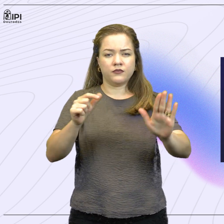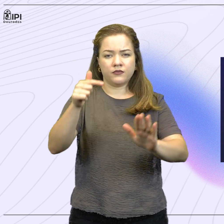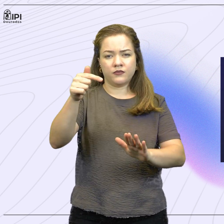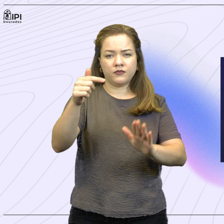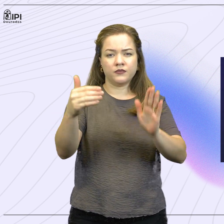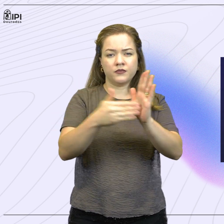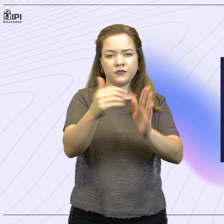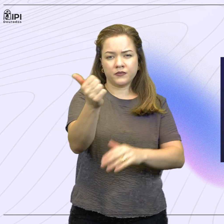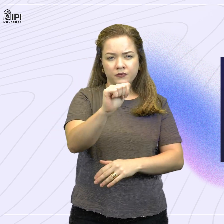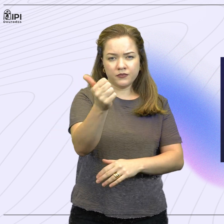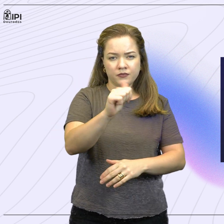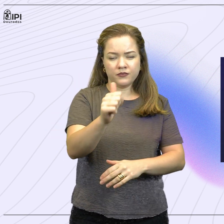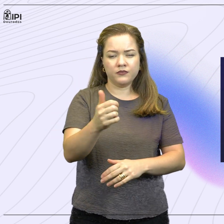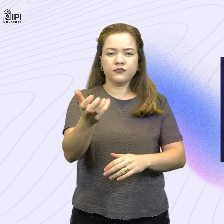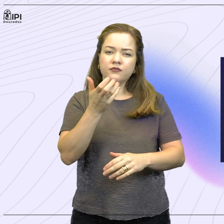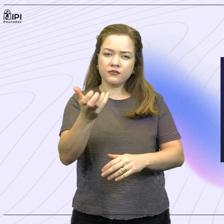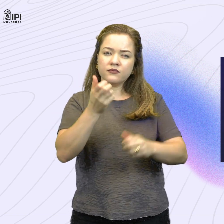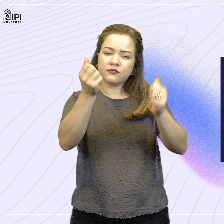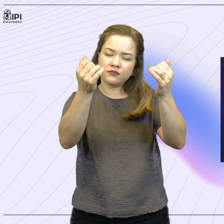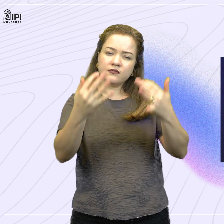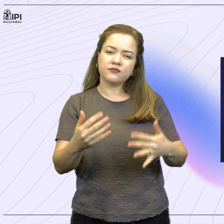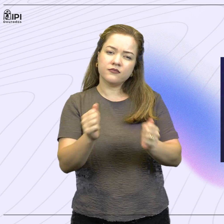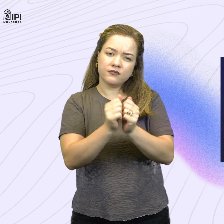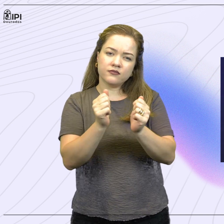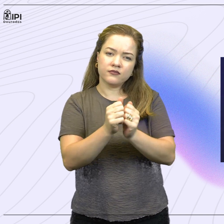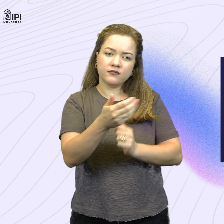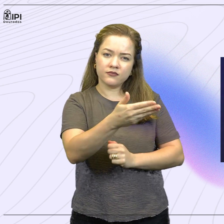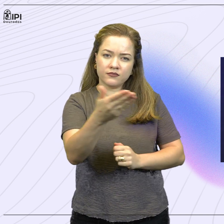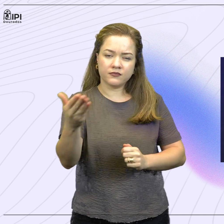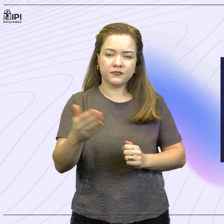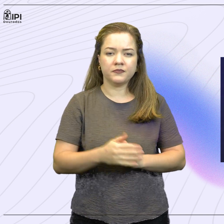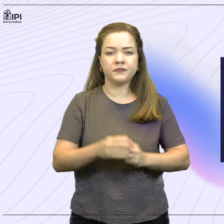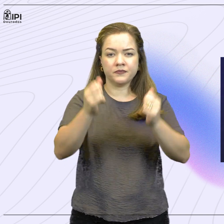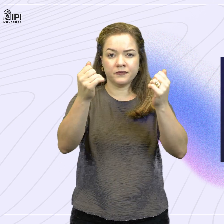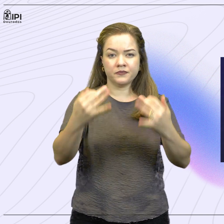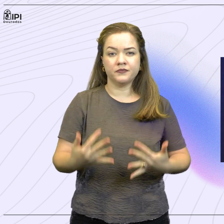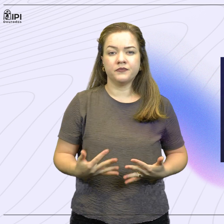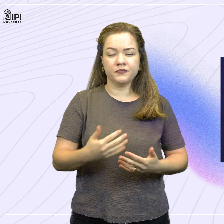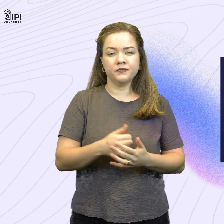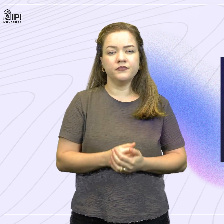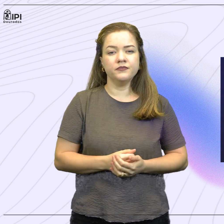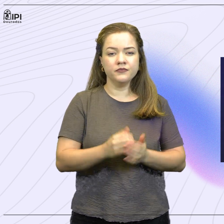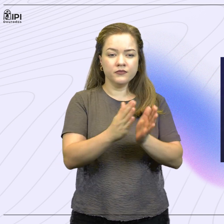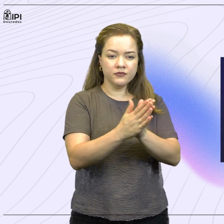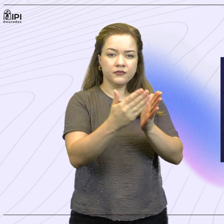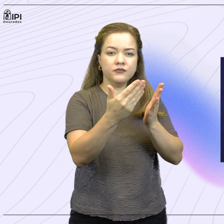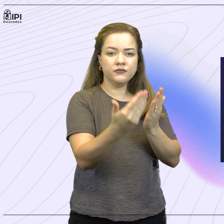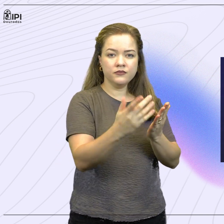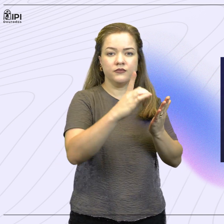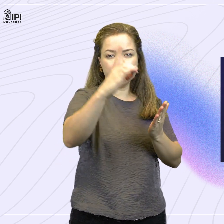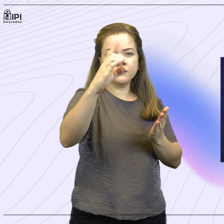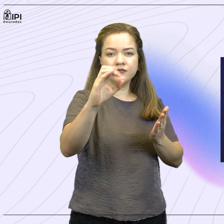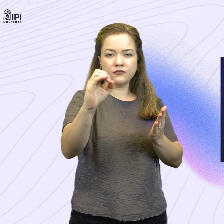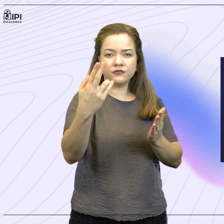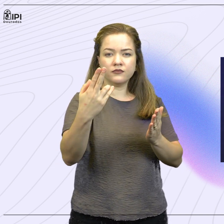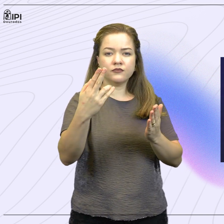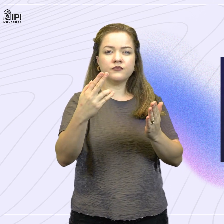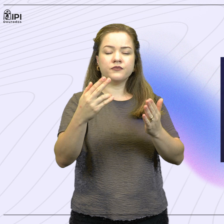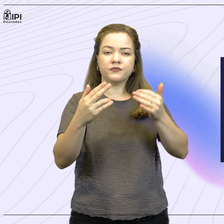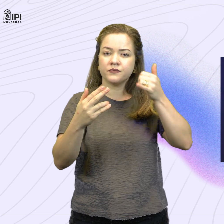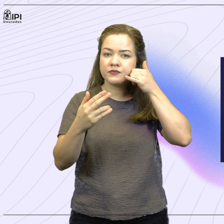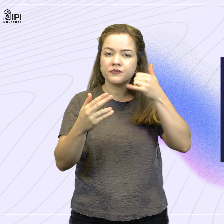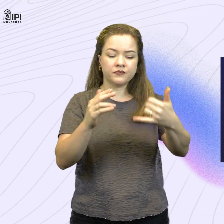ao 11, que eu quero compartilhar com vocês. E assim diz esse texto. Gostaria que você abrisse sua Bíblia, o seu smartphone,